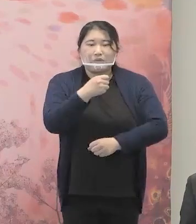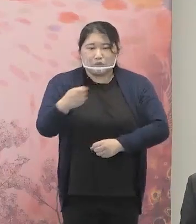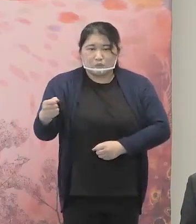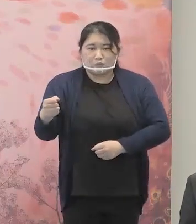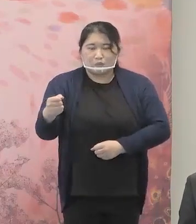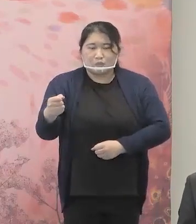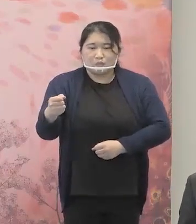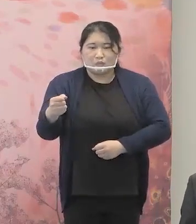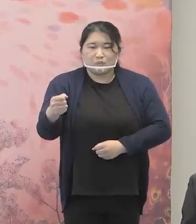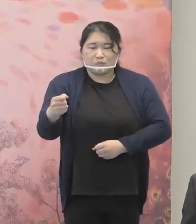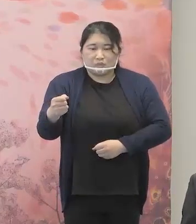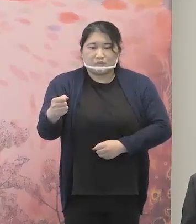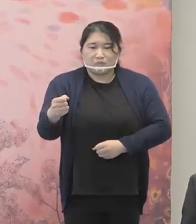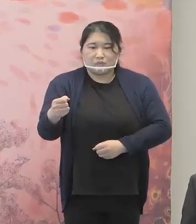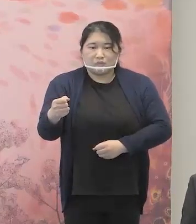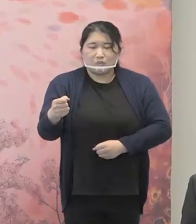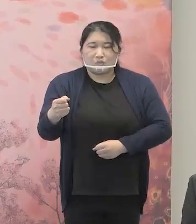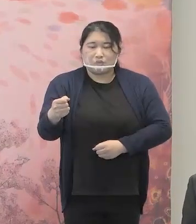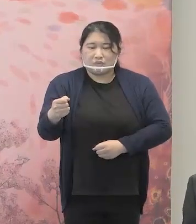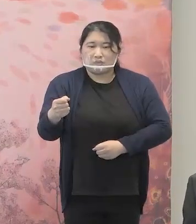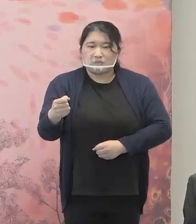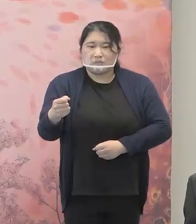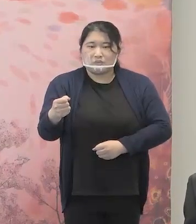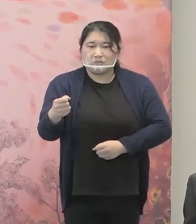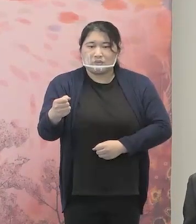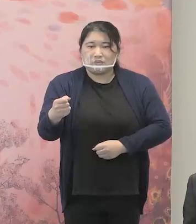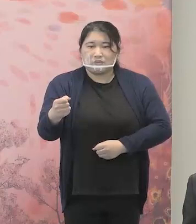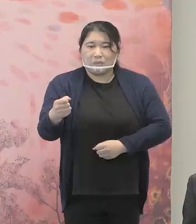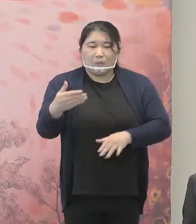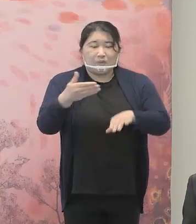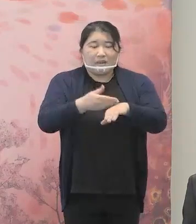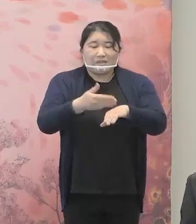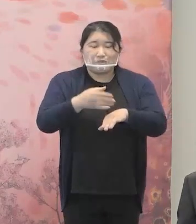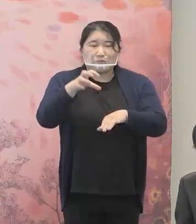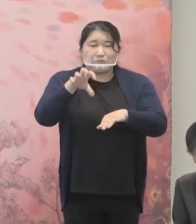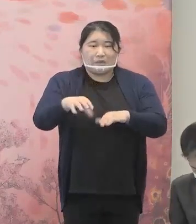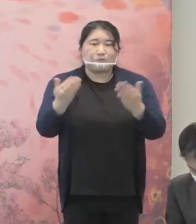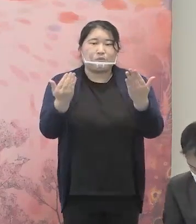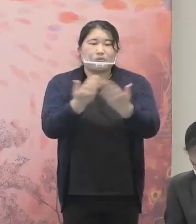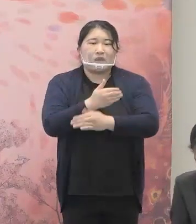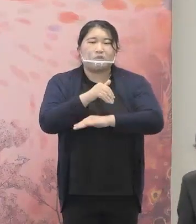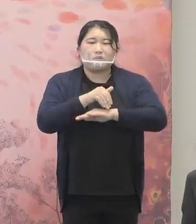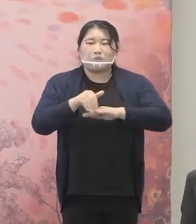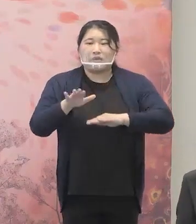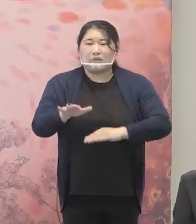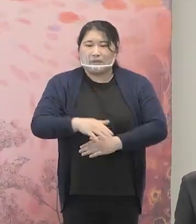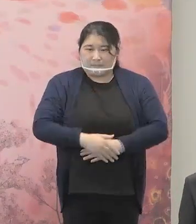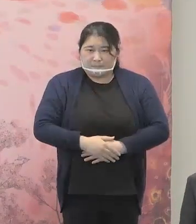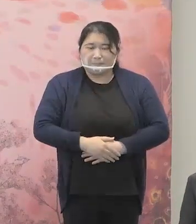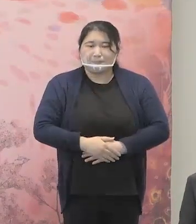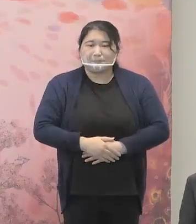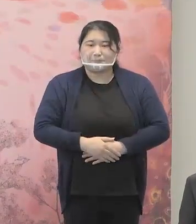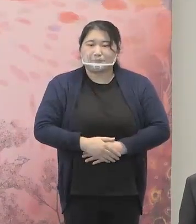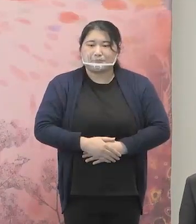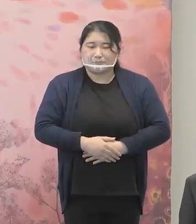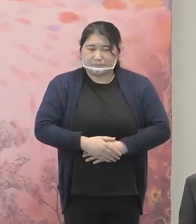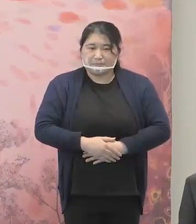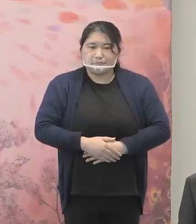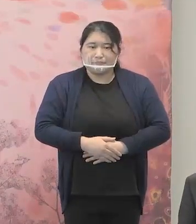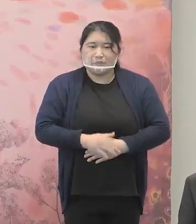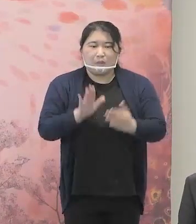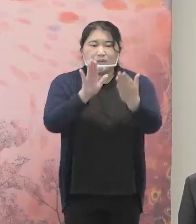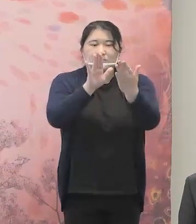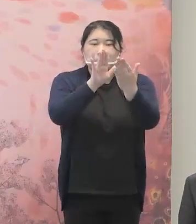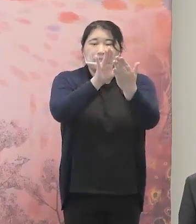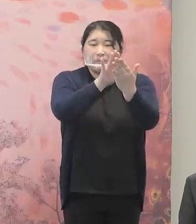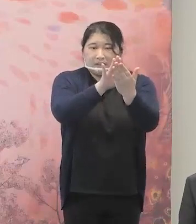軟式ですねのテニスの練習会場ということでも取り扱われておりますので、そうしたことに向け